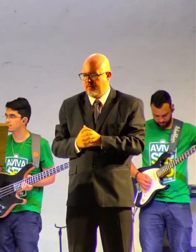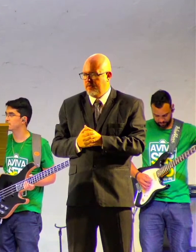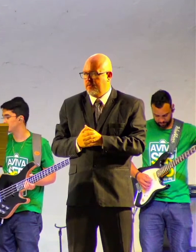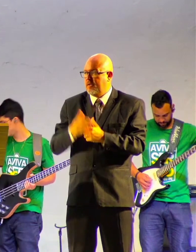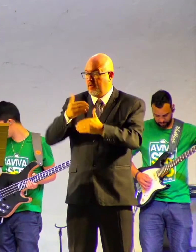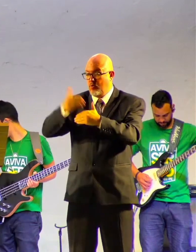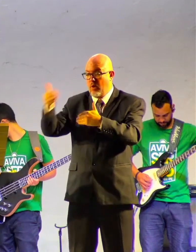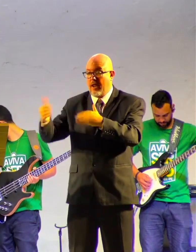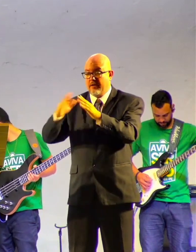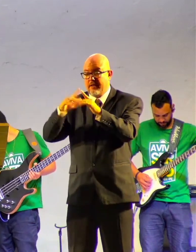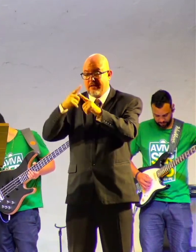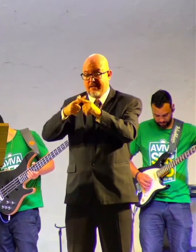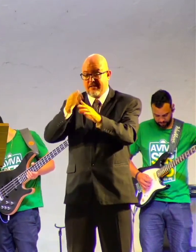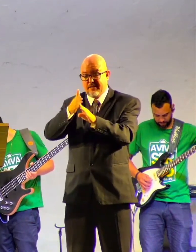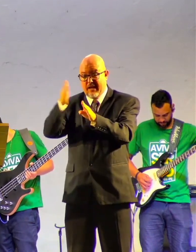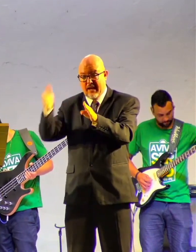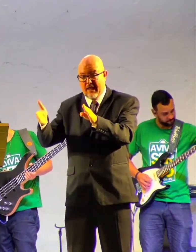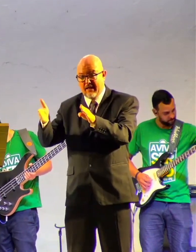do lado da